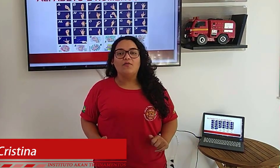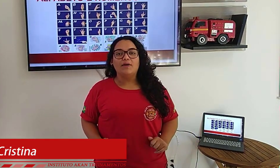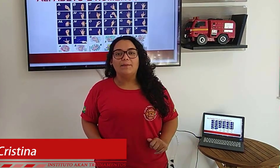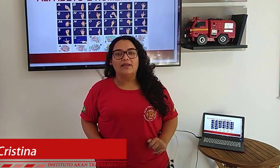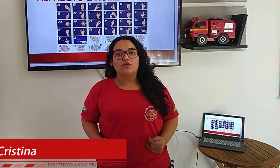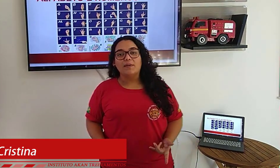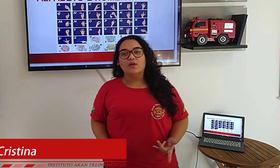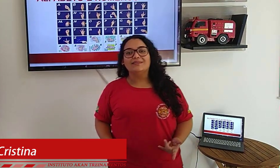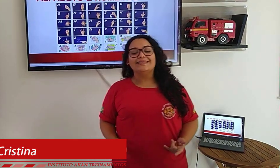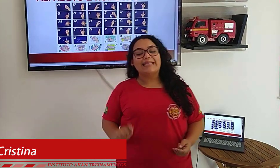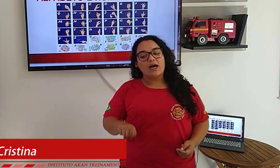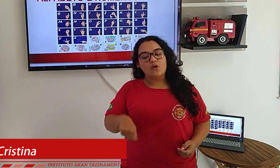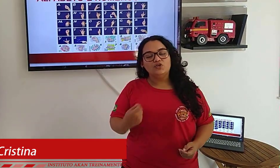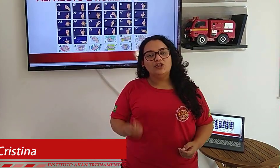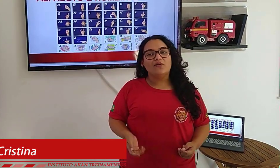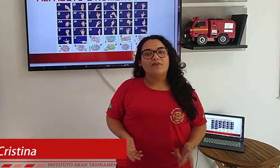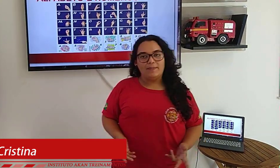alfabeto. Como é que é o sinal de alfabeto?